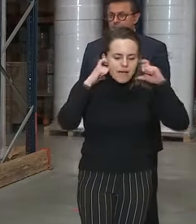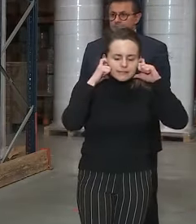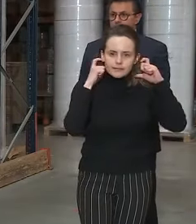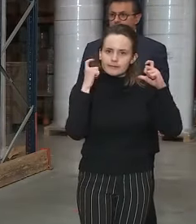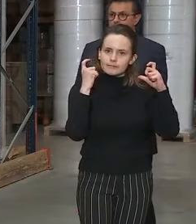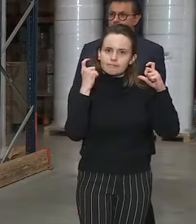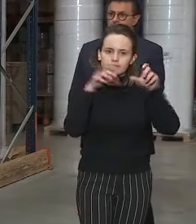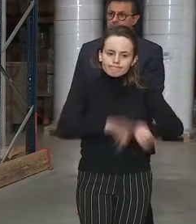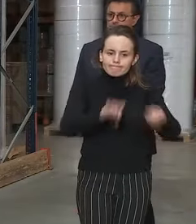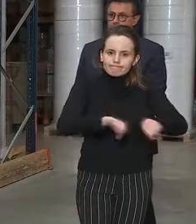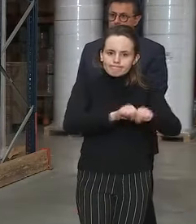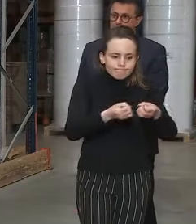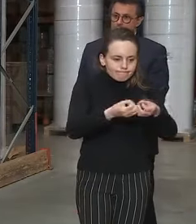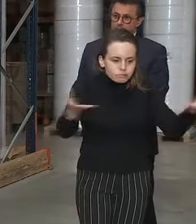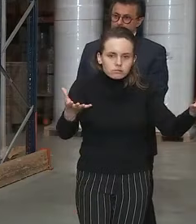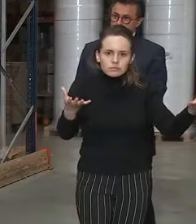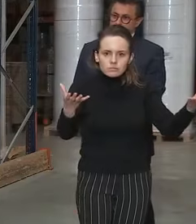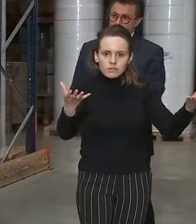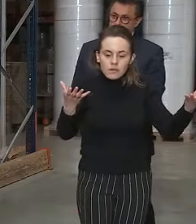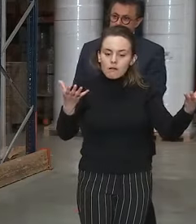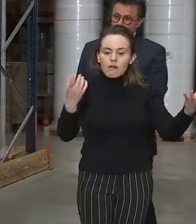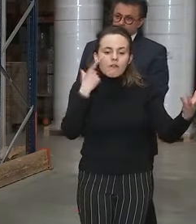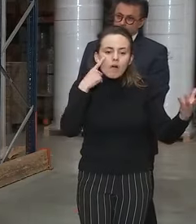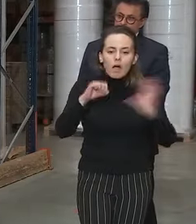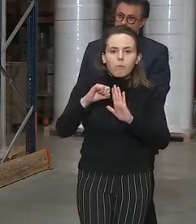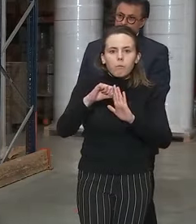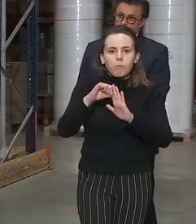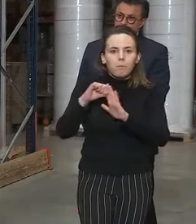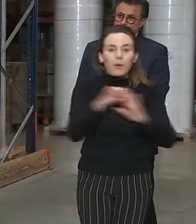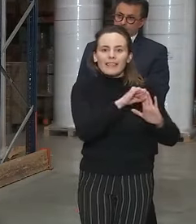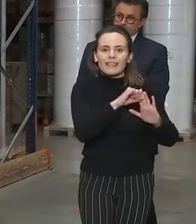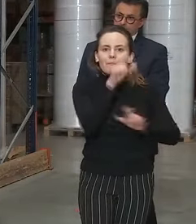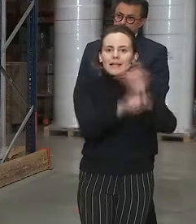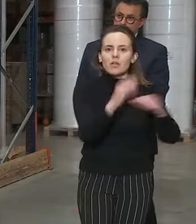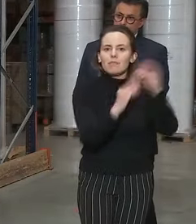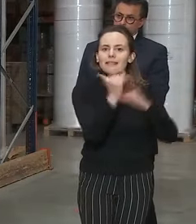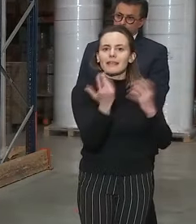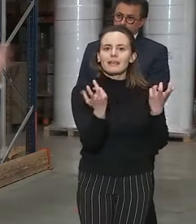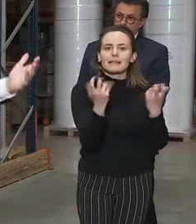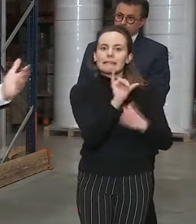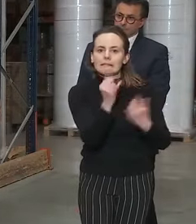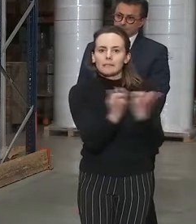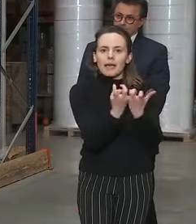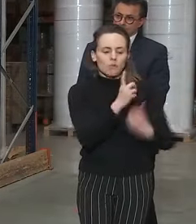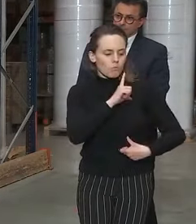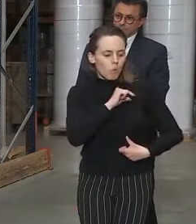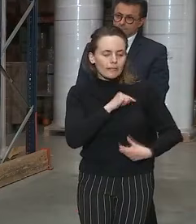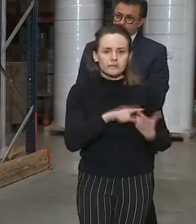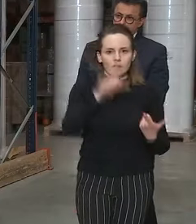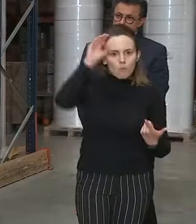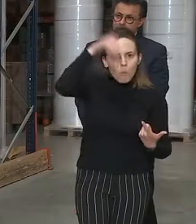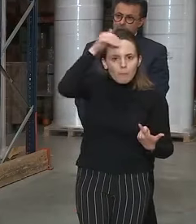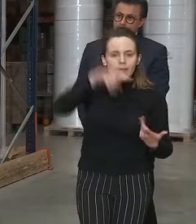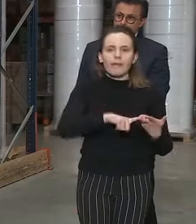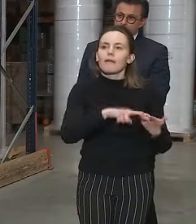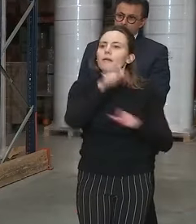pour prioriser les catégories qui sont les plus exposées. Je parlais de nos forces de l'ordre, je parlais des sapeurs-pompiers, je parlais aussi tout à l'heure, des salariés le